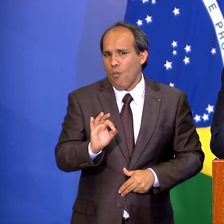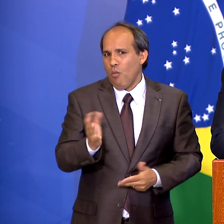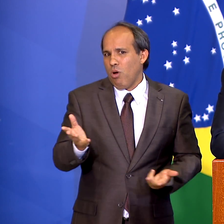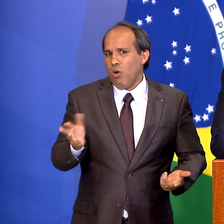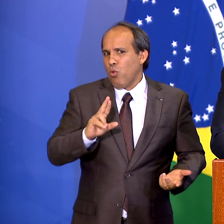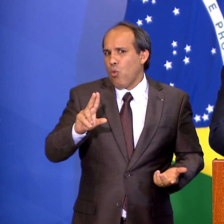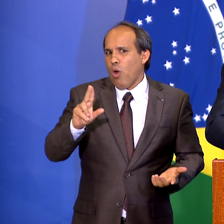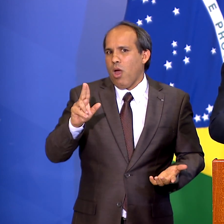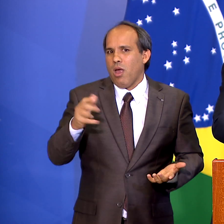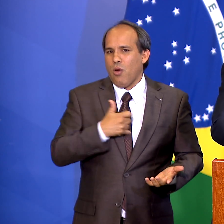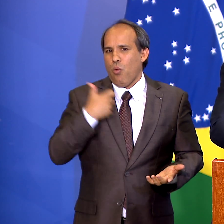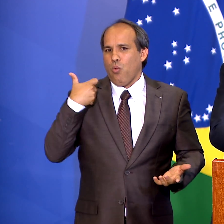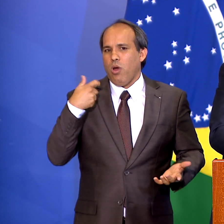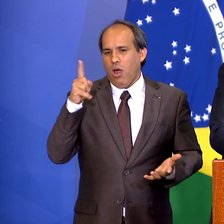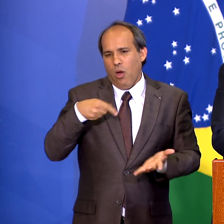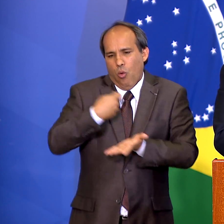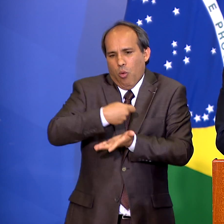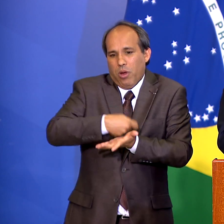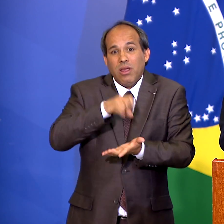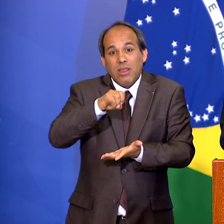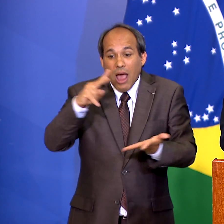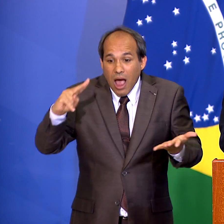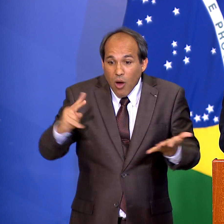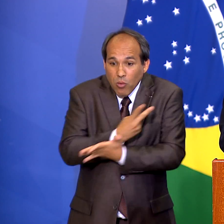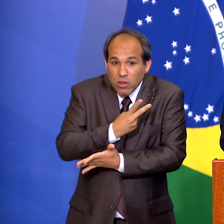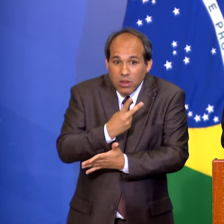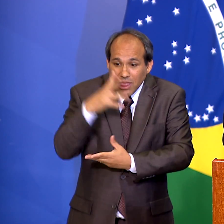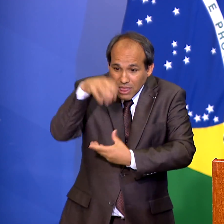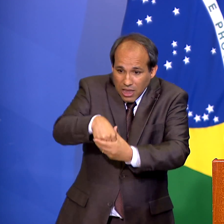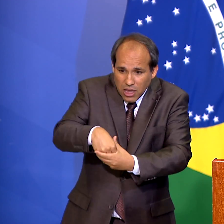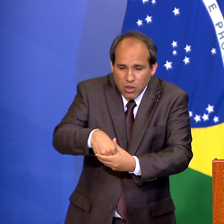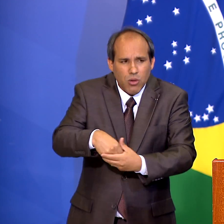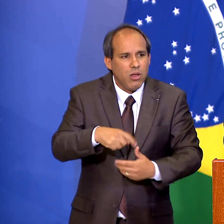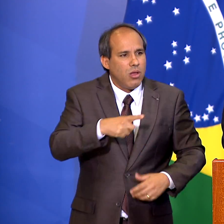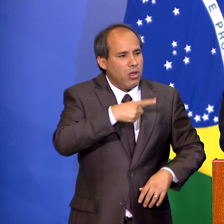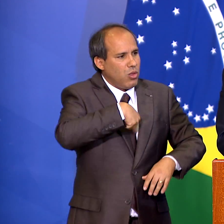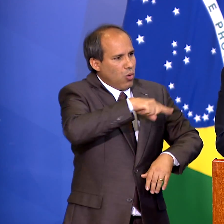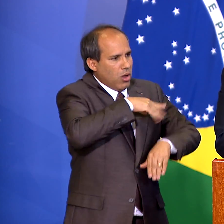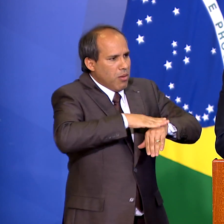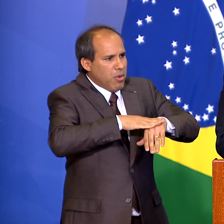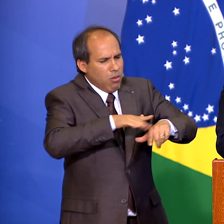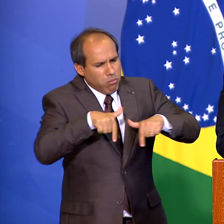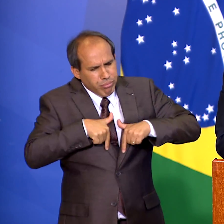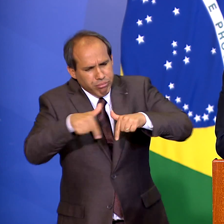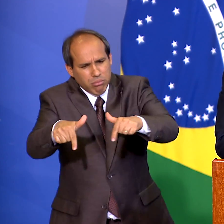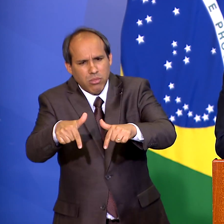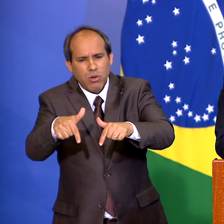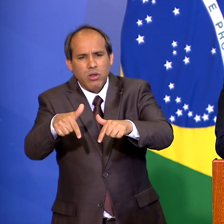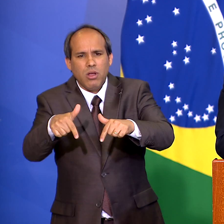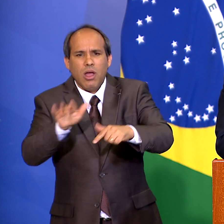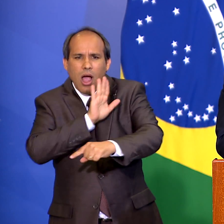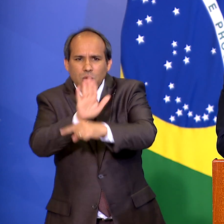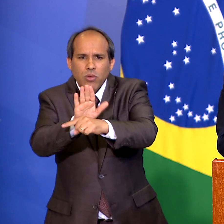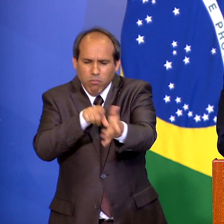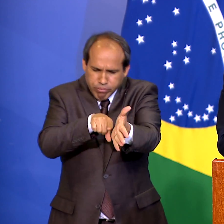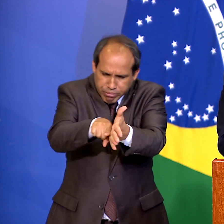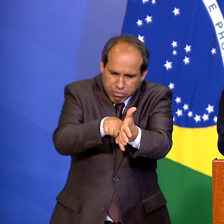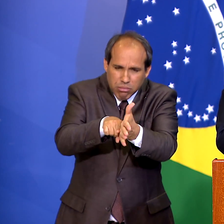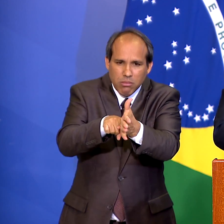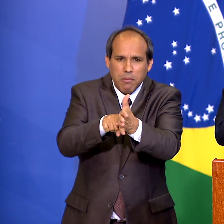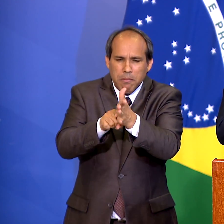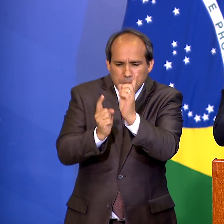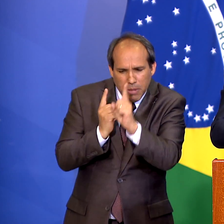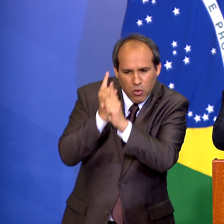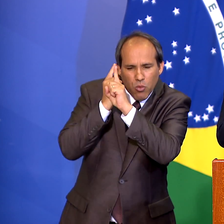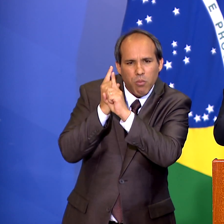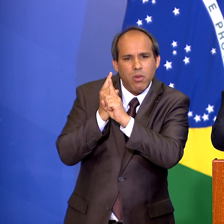virtude, é obrigação. Se acontecer alguma coisa, nós seremos os primeiros a colaborar na investigação